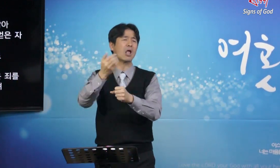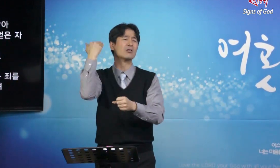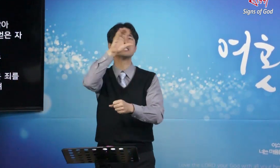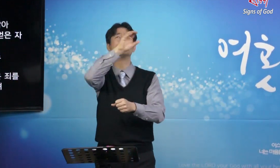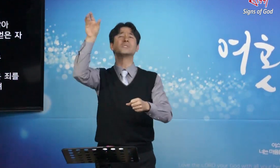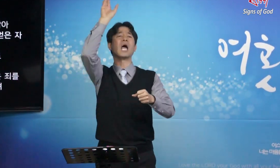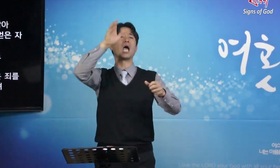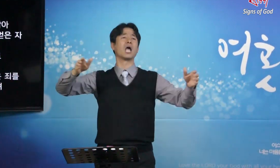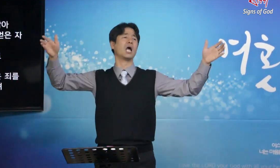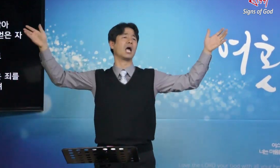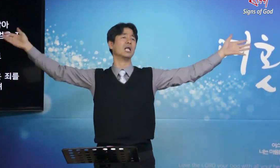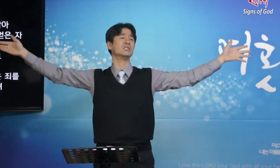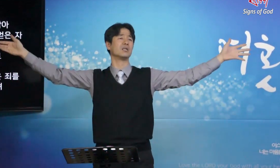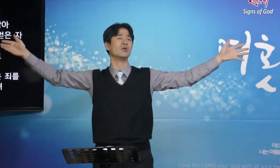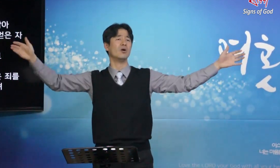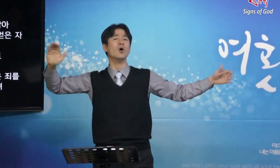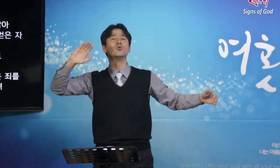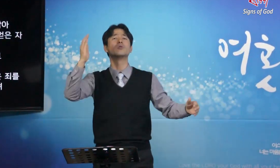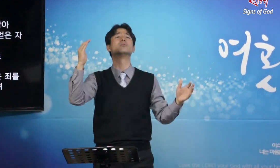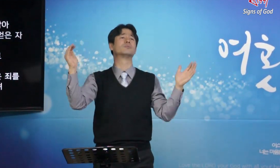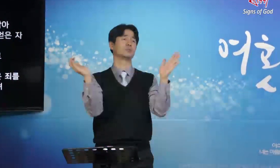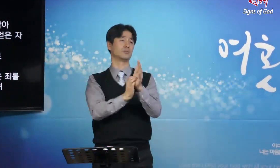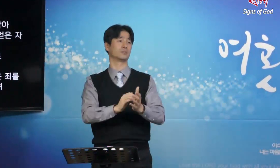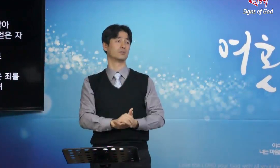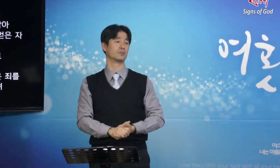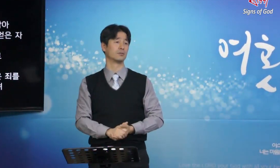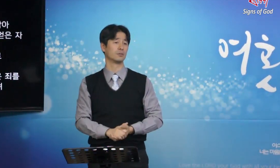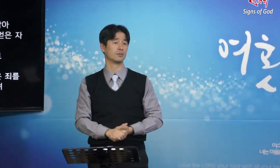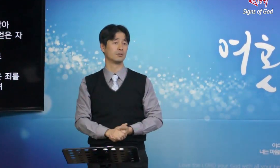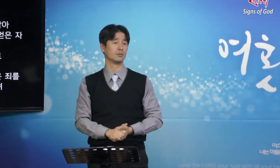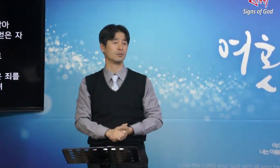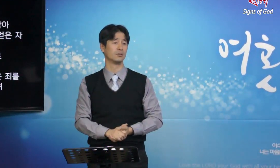것입니다. 이미 십자가에서 달려